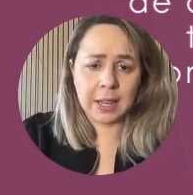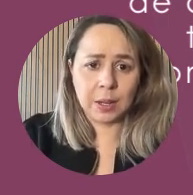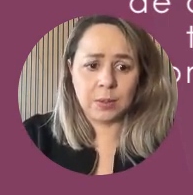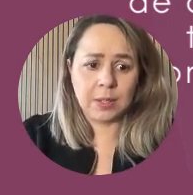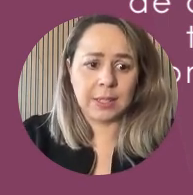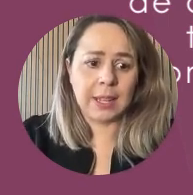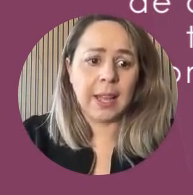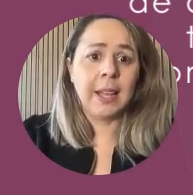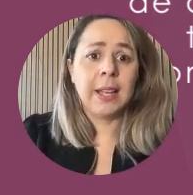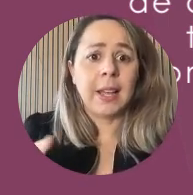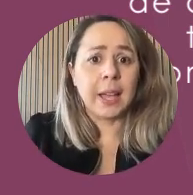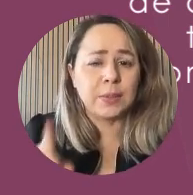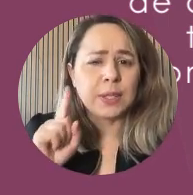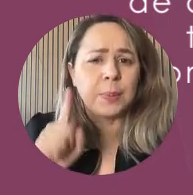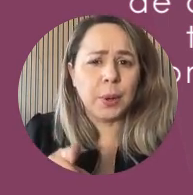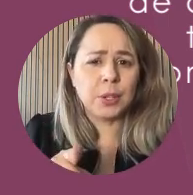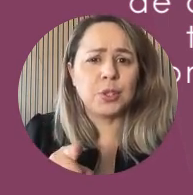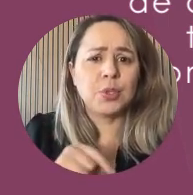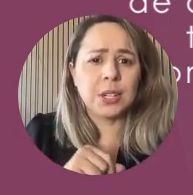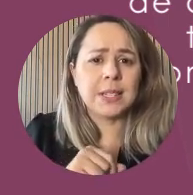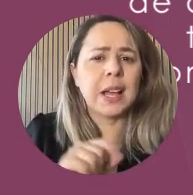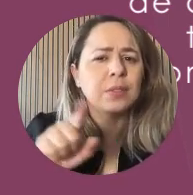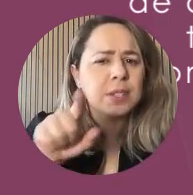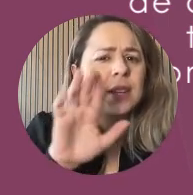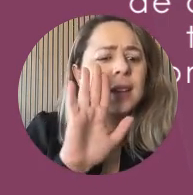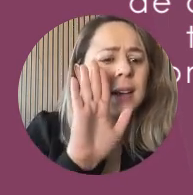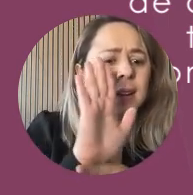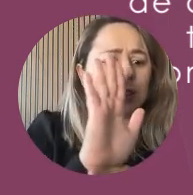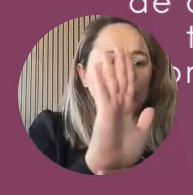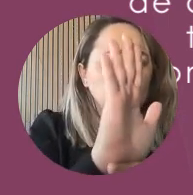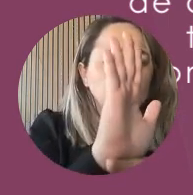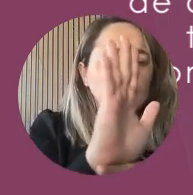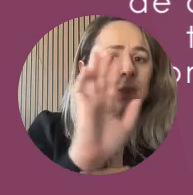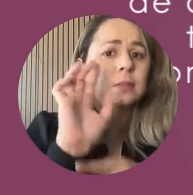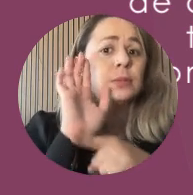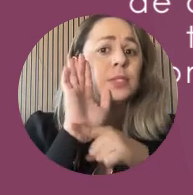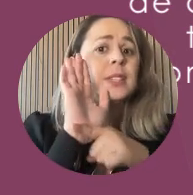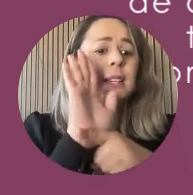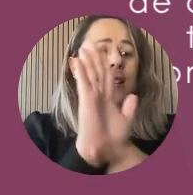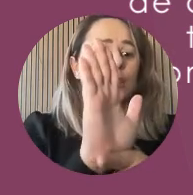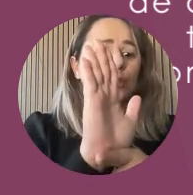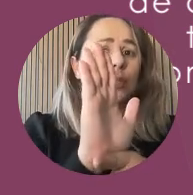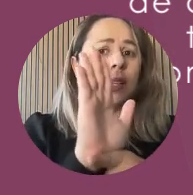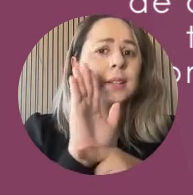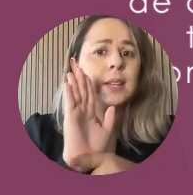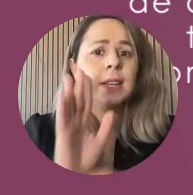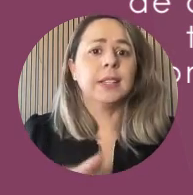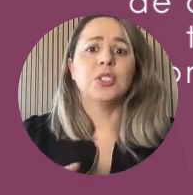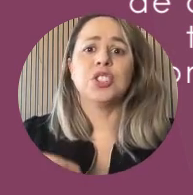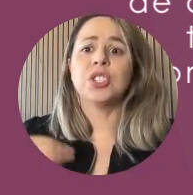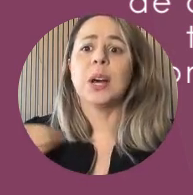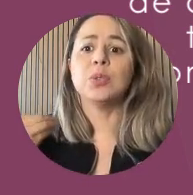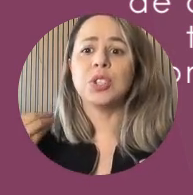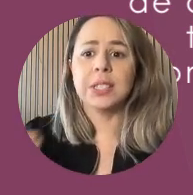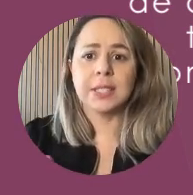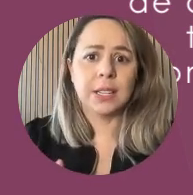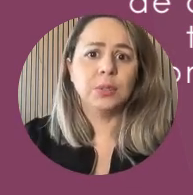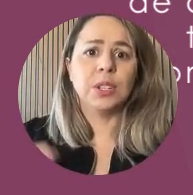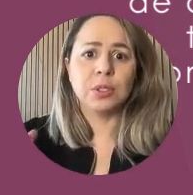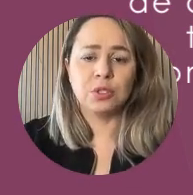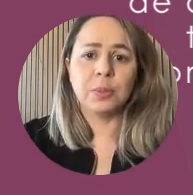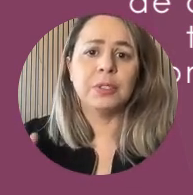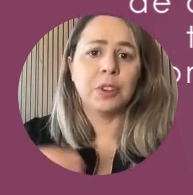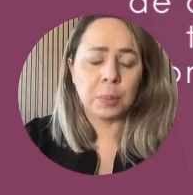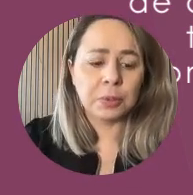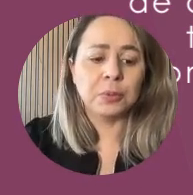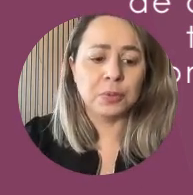saia, a calça, tá? Aí você pode utilizar. Você quer ajuda? Você quer ajuda? Então a gente está utilizando